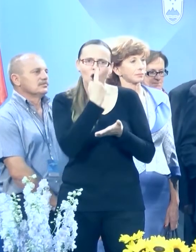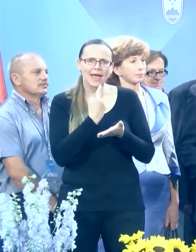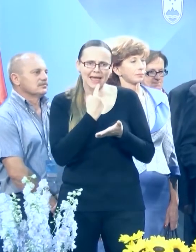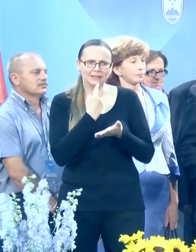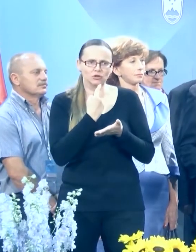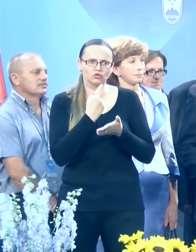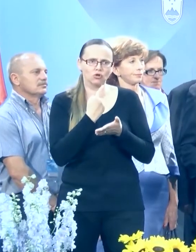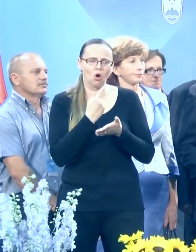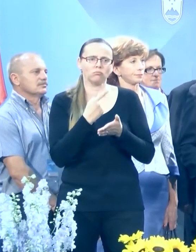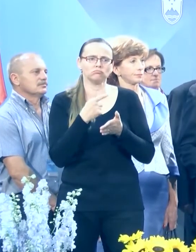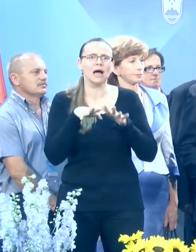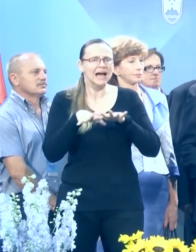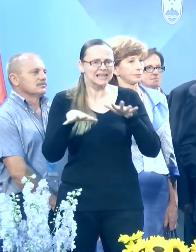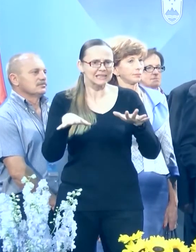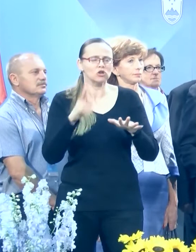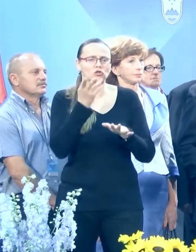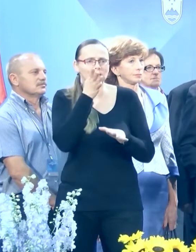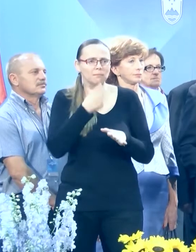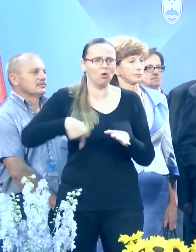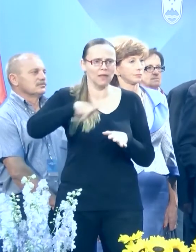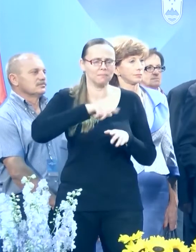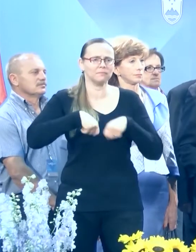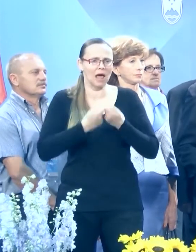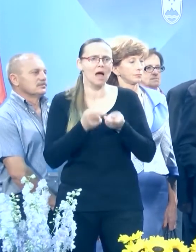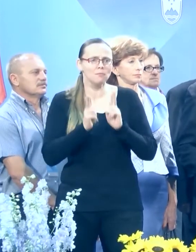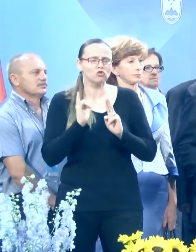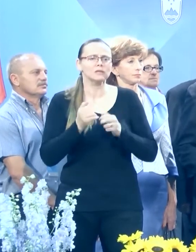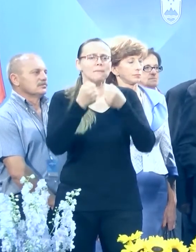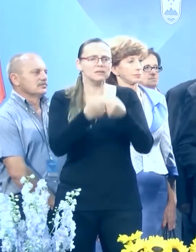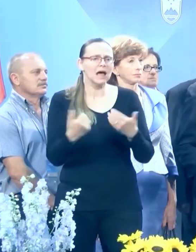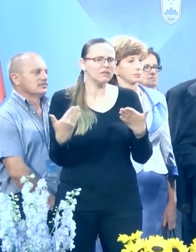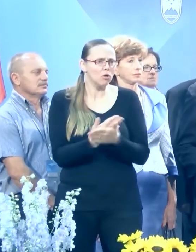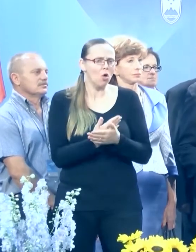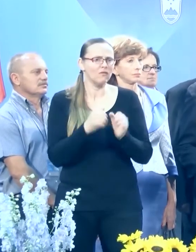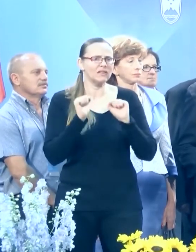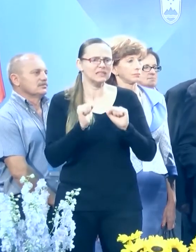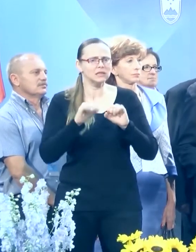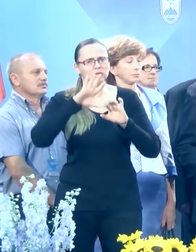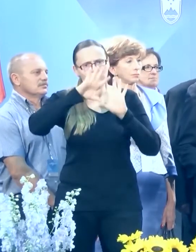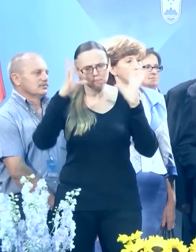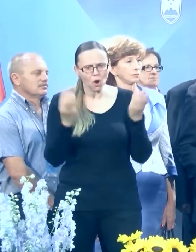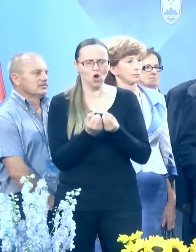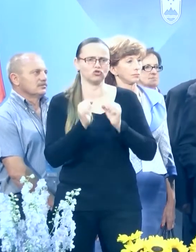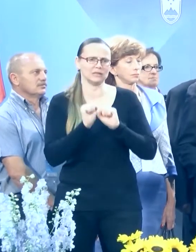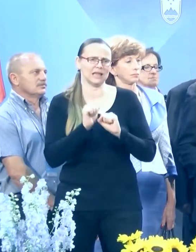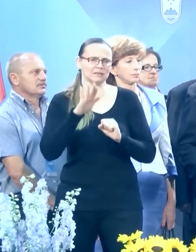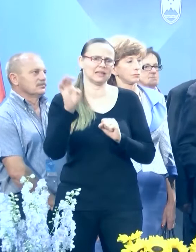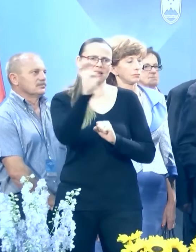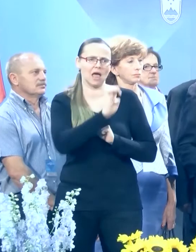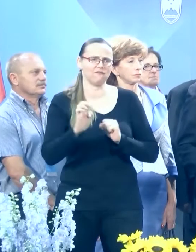dimenzijo, ki bo nam omogočila, da postavimo nove standarde, splošne standarde na evropski ravni